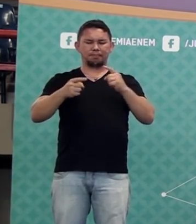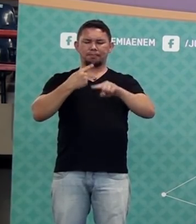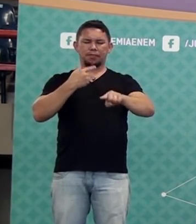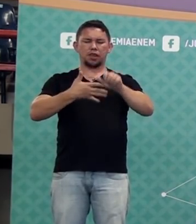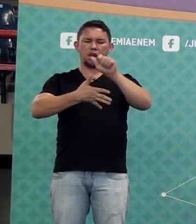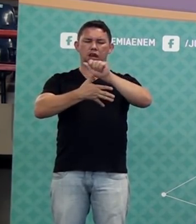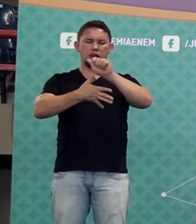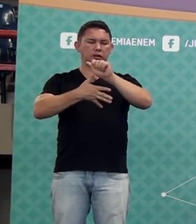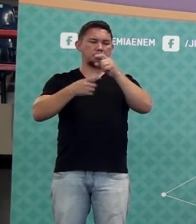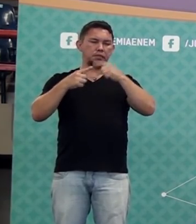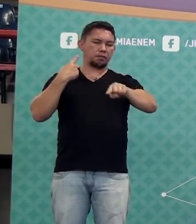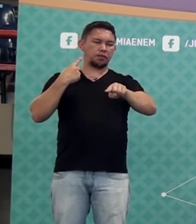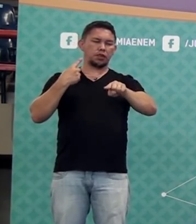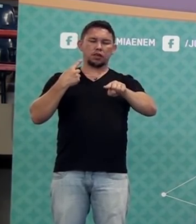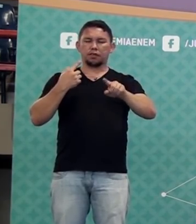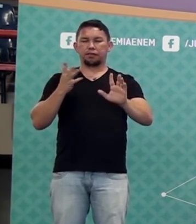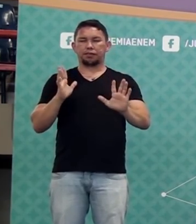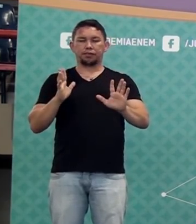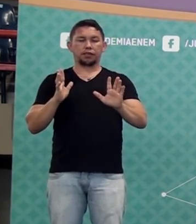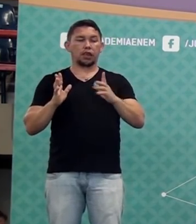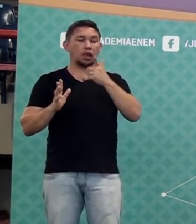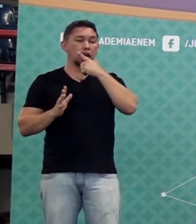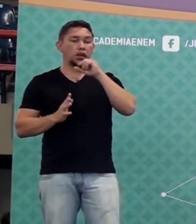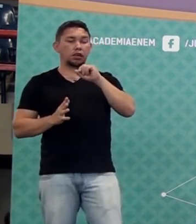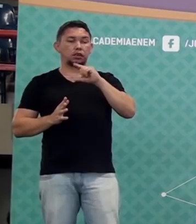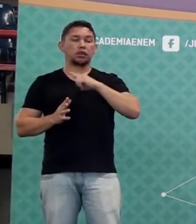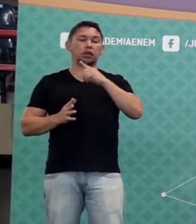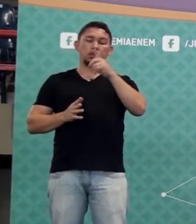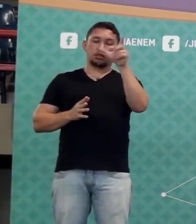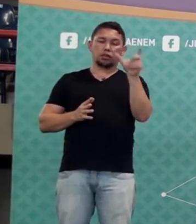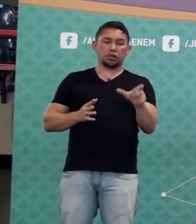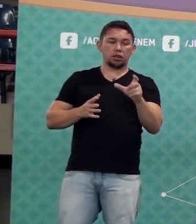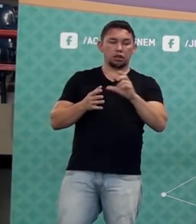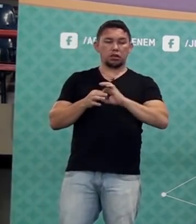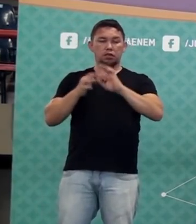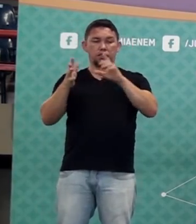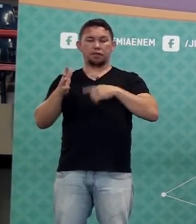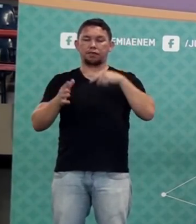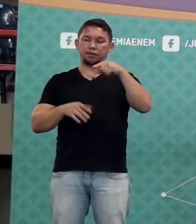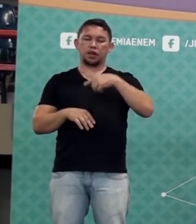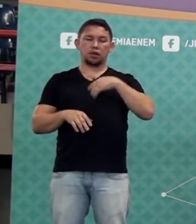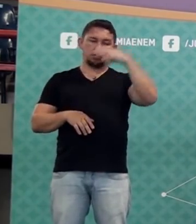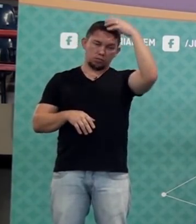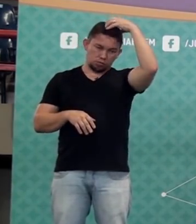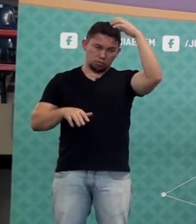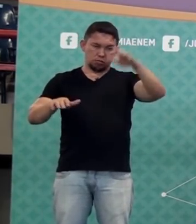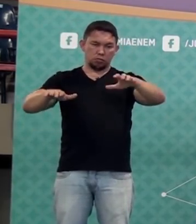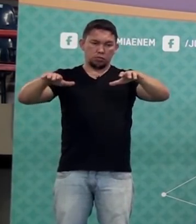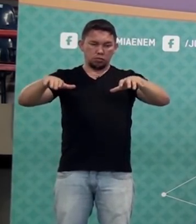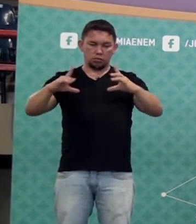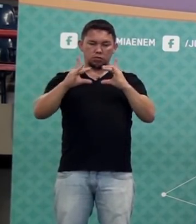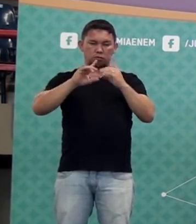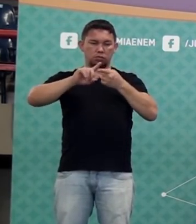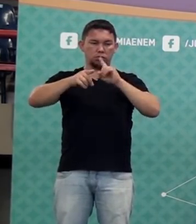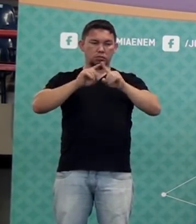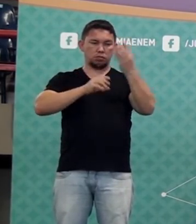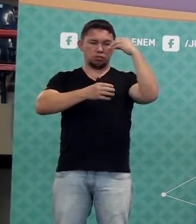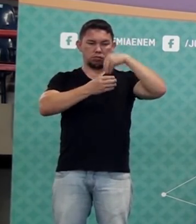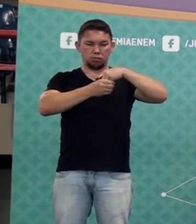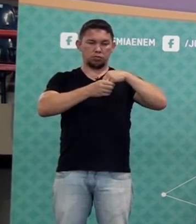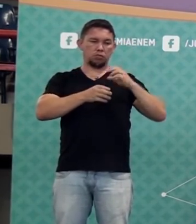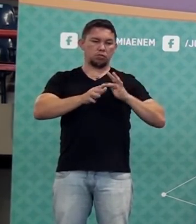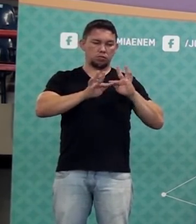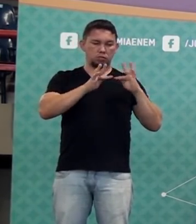né? Está errado, está falso. Quem eram os homens livres? Eram senhores feudais, e esses senhores feudais viviam da